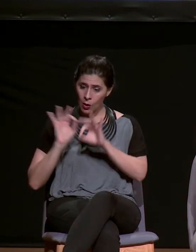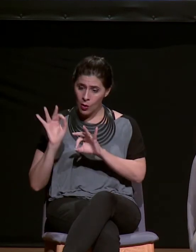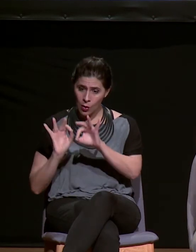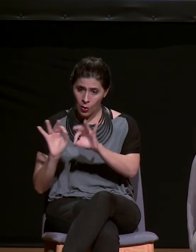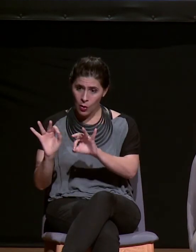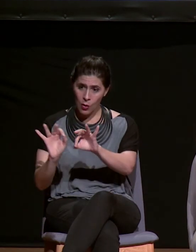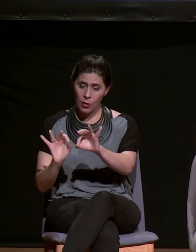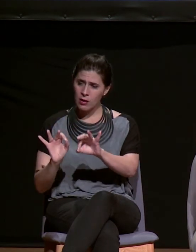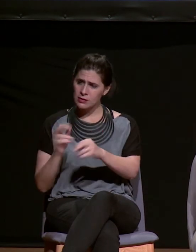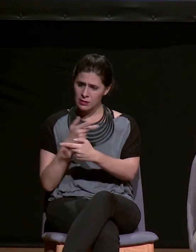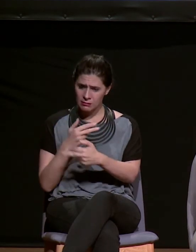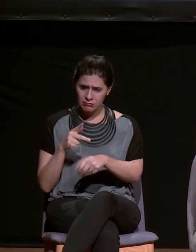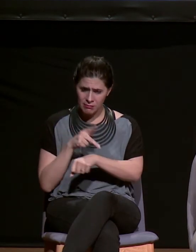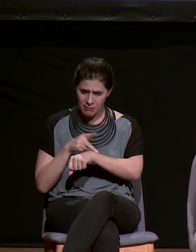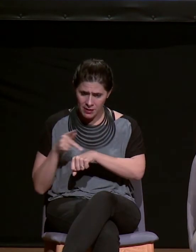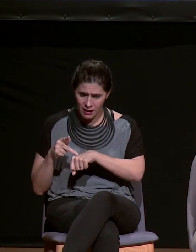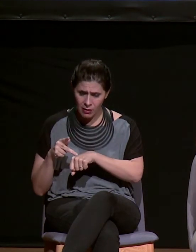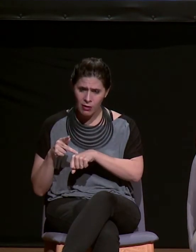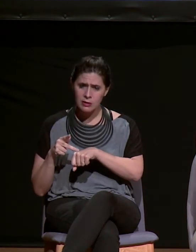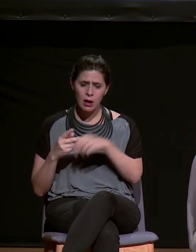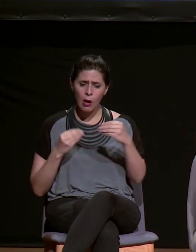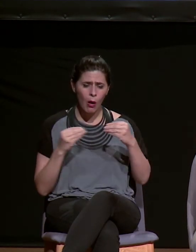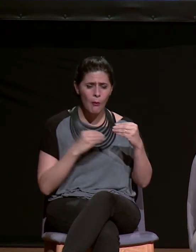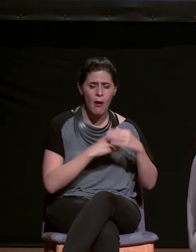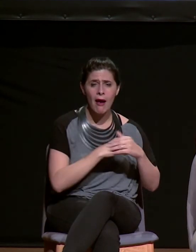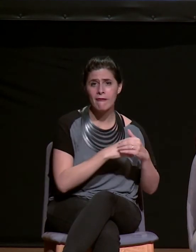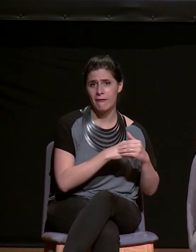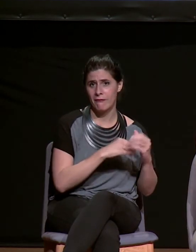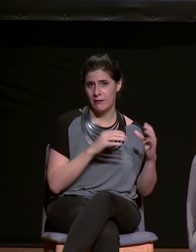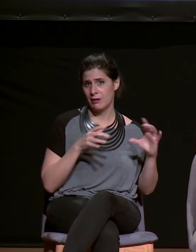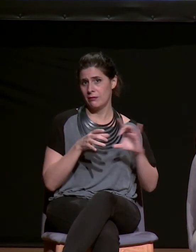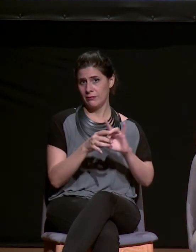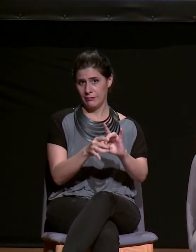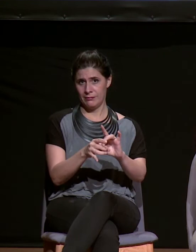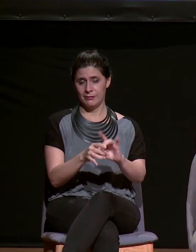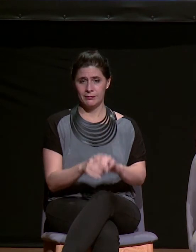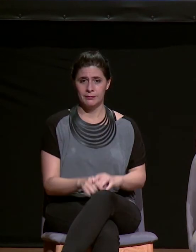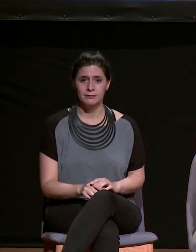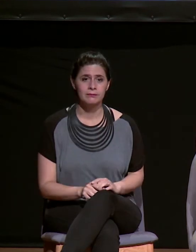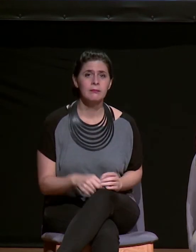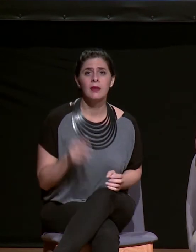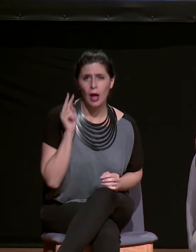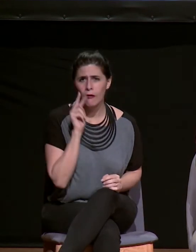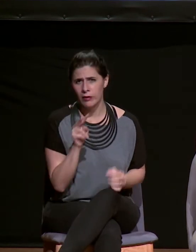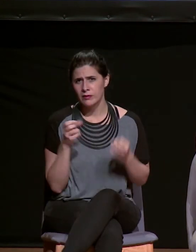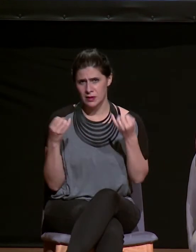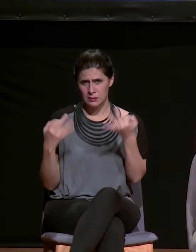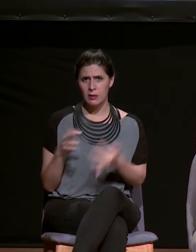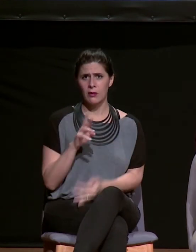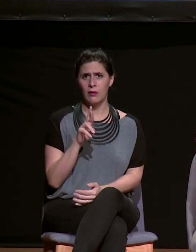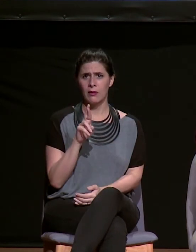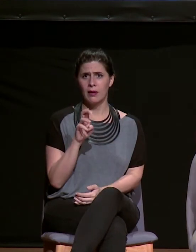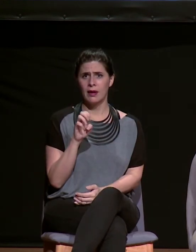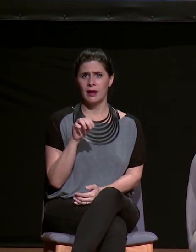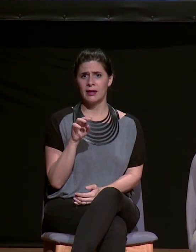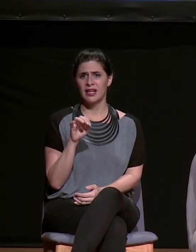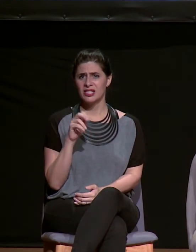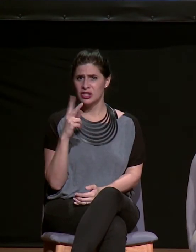dinâmicas pedagógicas a partir de uma relação com afeto. Eu vi isso quando você fala do Renatinho, do Renatex, do